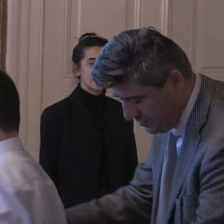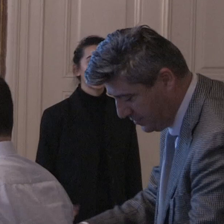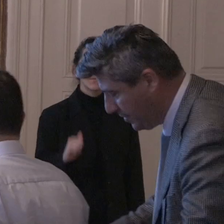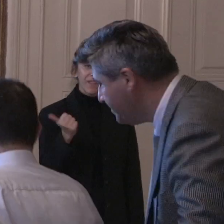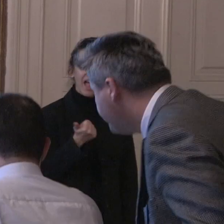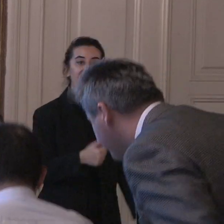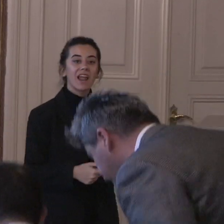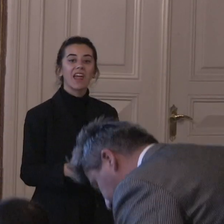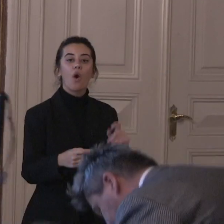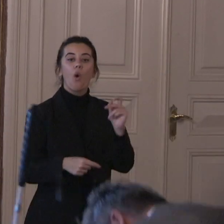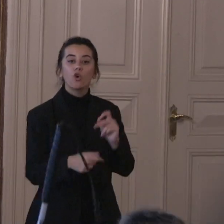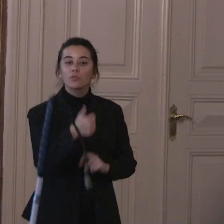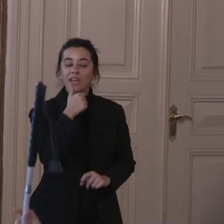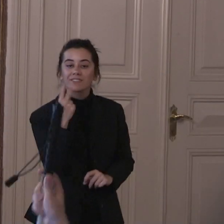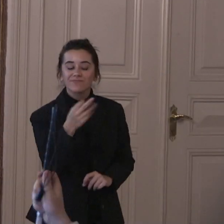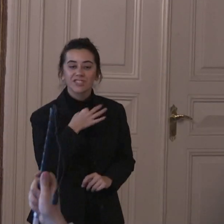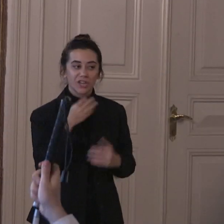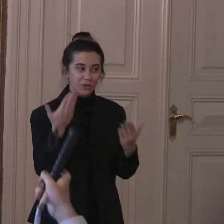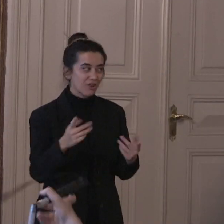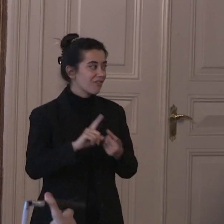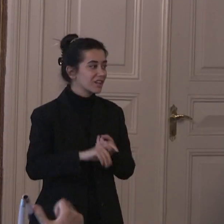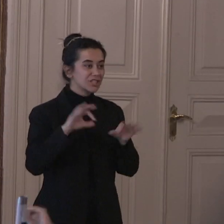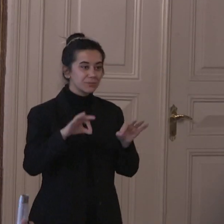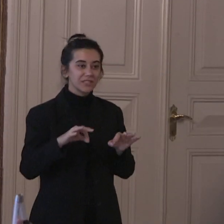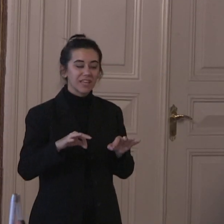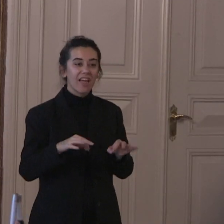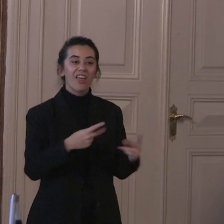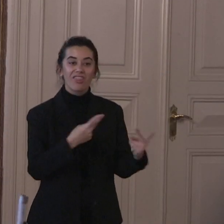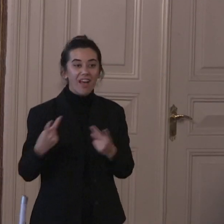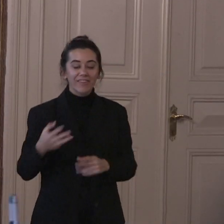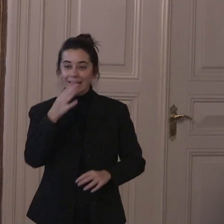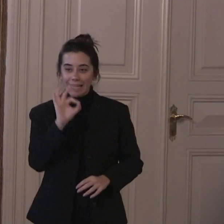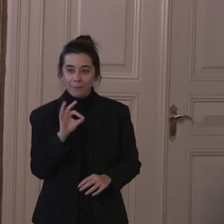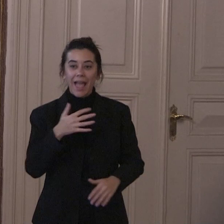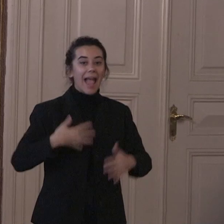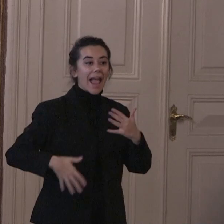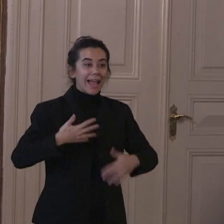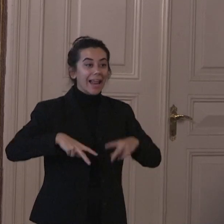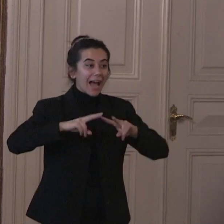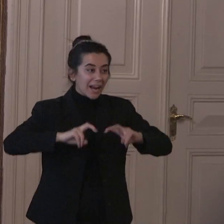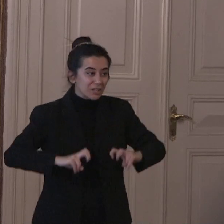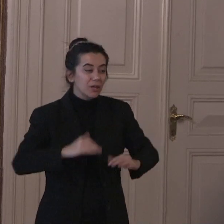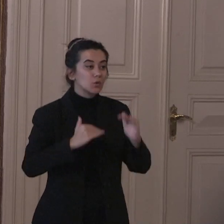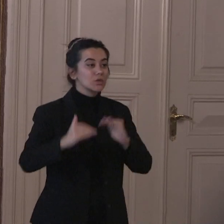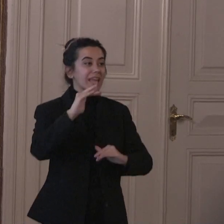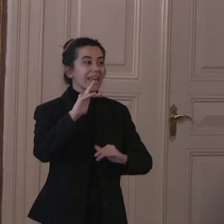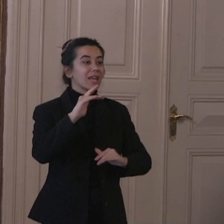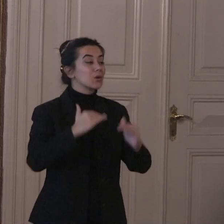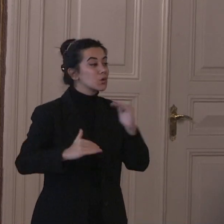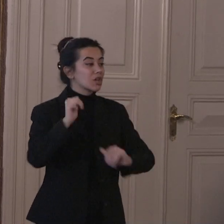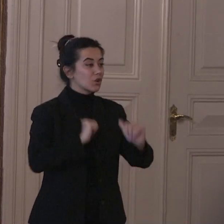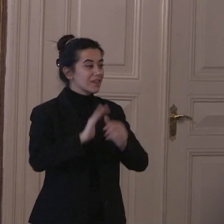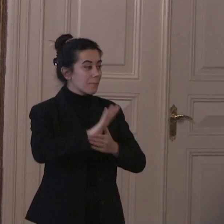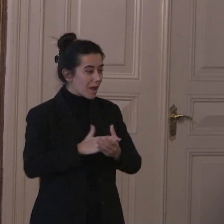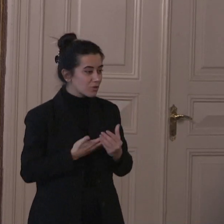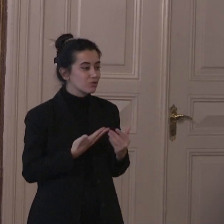Sevgili Oğuz'a teşekkür ediyoruz. Ve kürsüye engellilik araştırmaları yüksek lisans program mezunumuz Sayın Can Koç'u davet ediyoruz. Buyurun